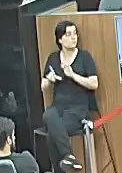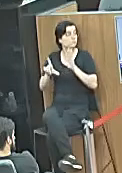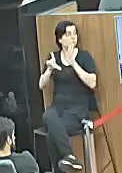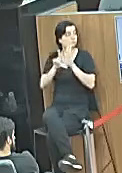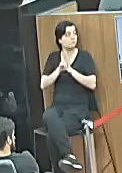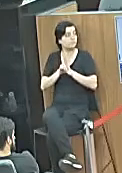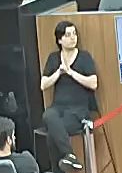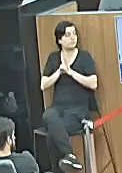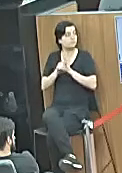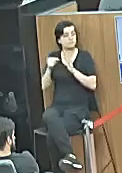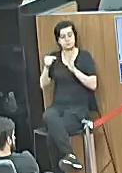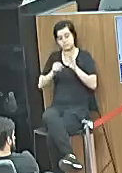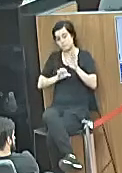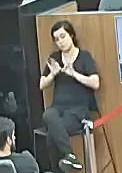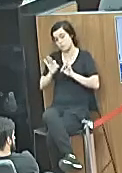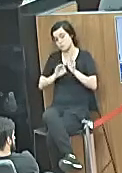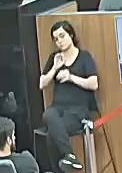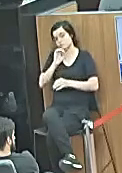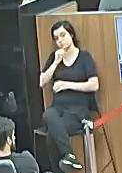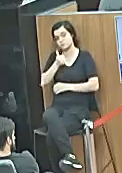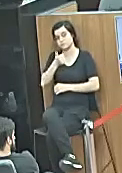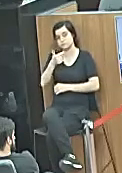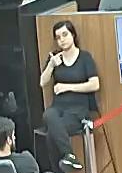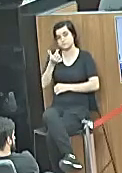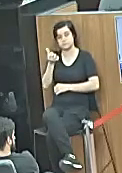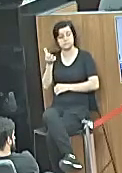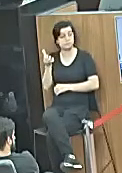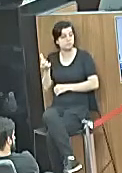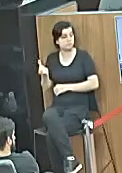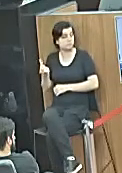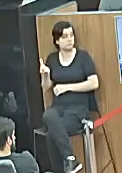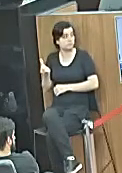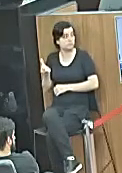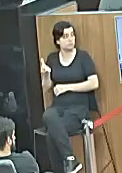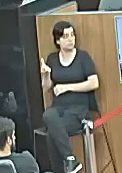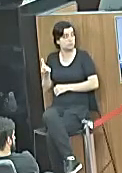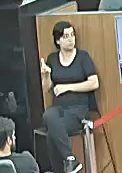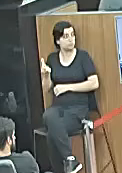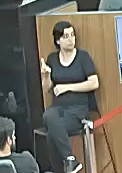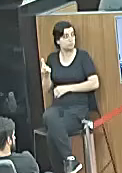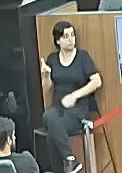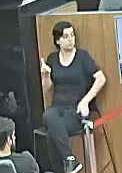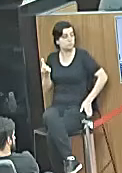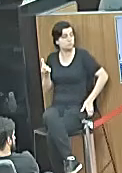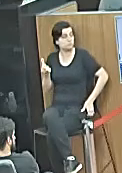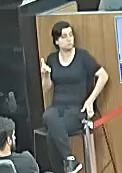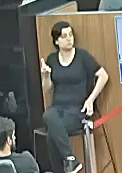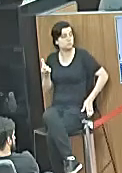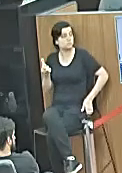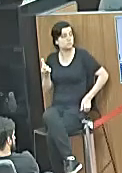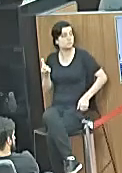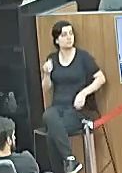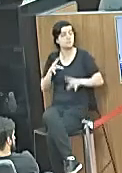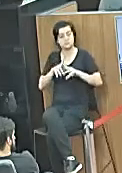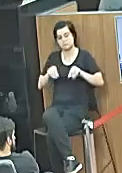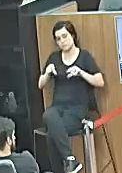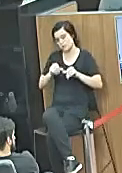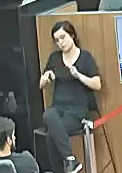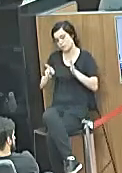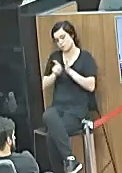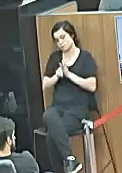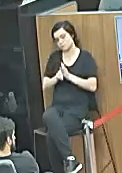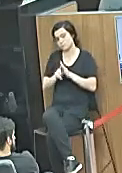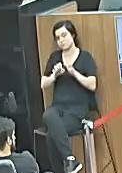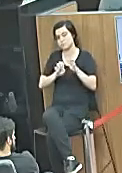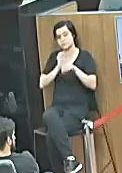programa 126 com vistas a cobrir a demanda por titularização das terras no estado o que é